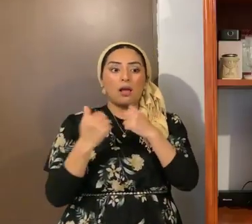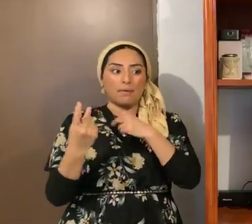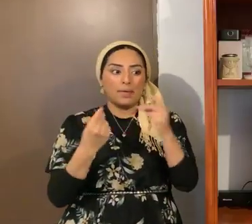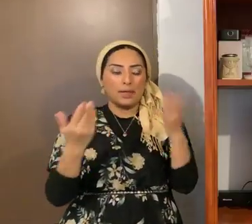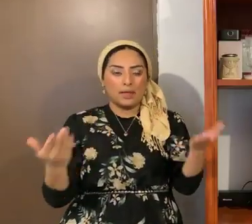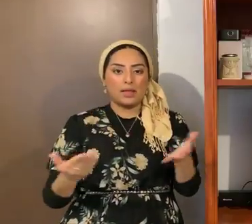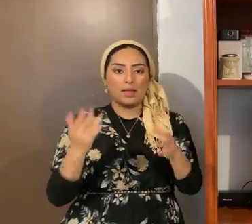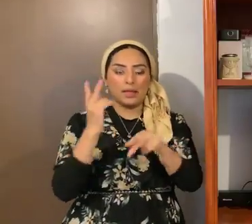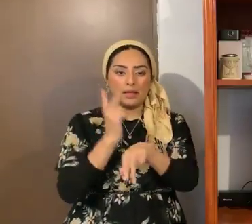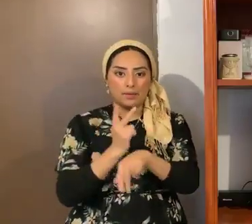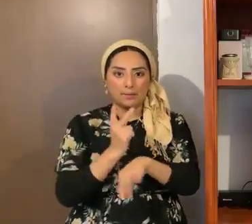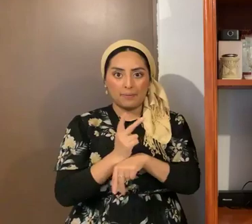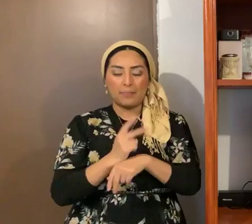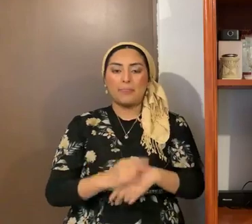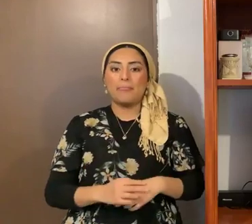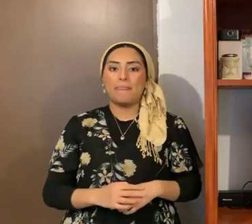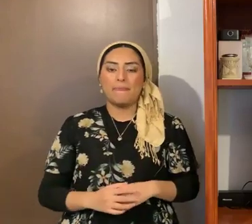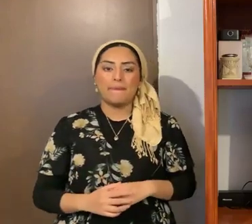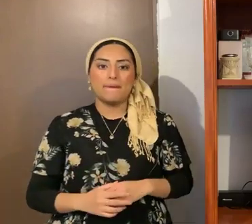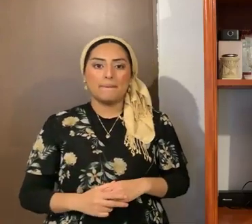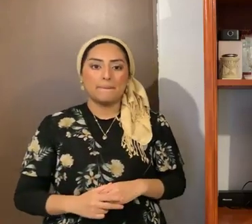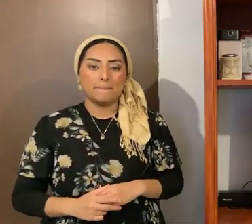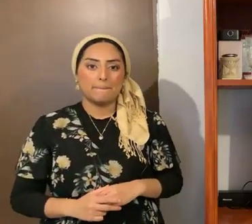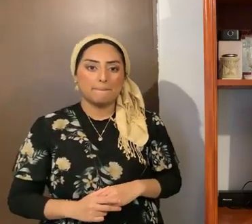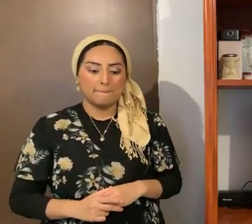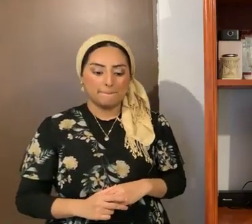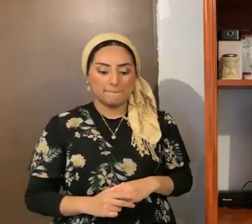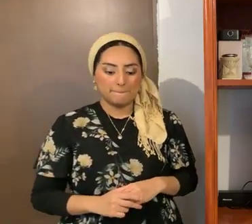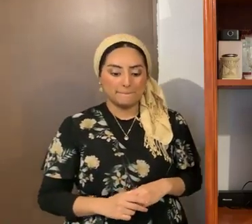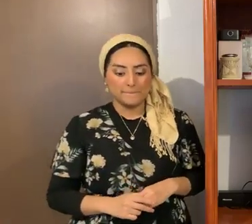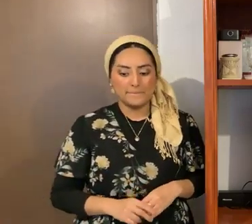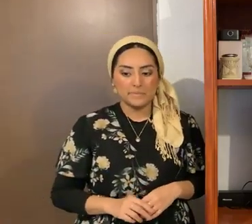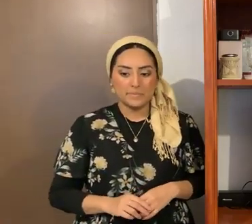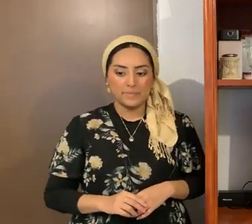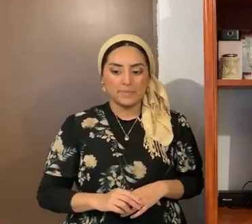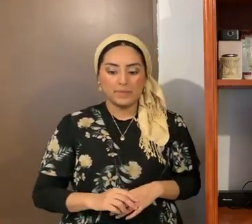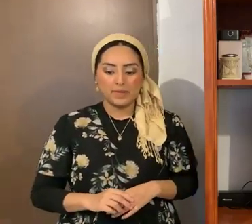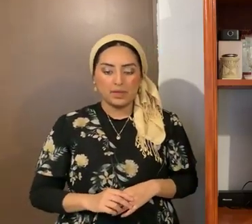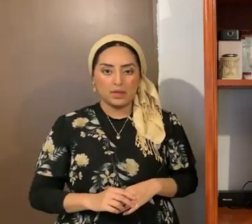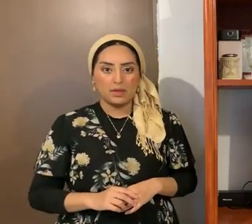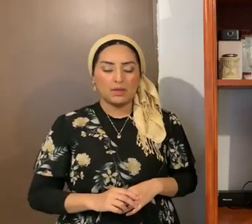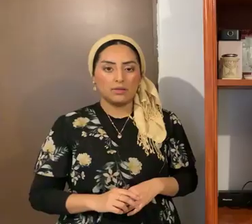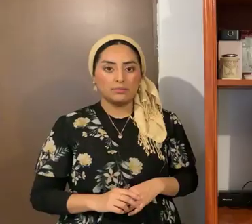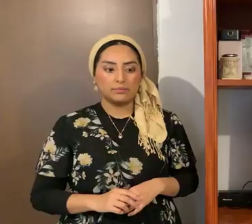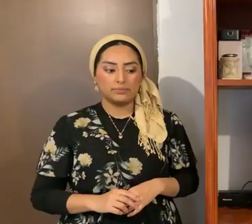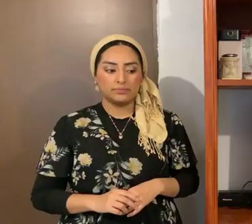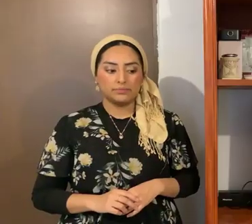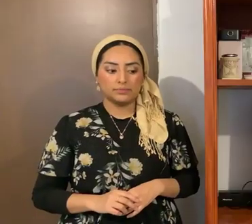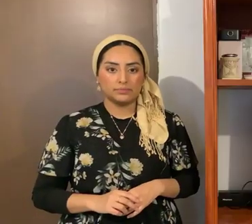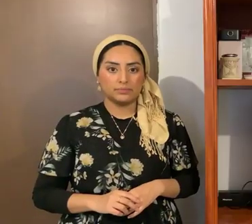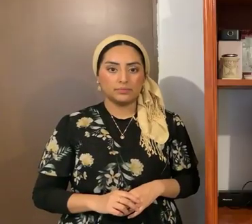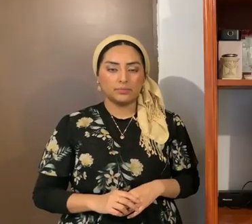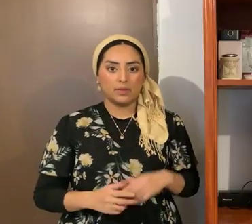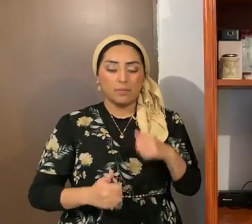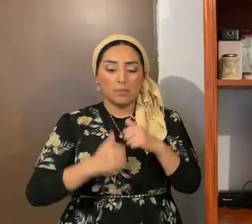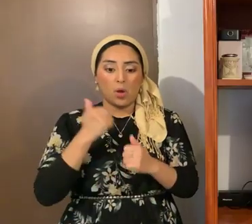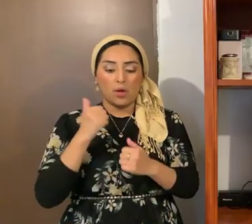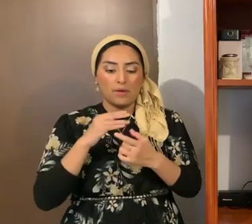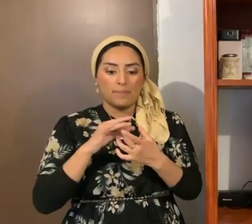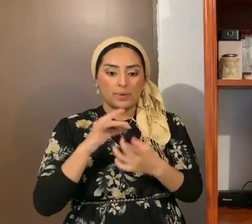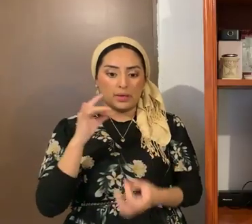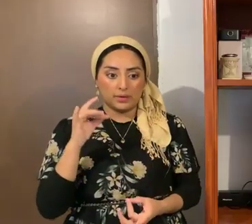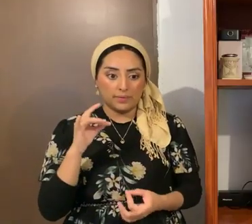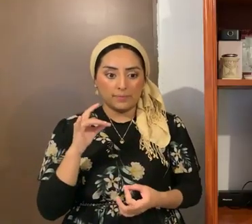me refiero en lo espiritual y también en lo económico, con el comité, cómo se emplea todo, y sobre todo en lo espiritual. Vamos a lo